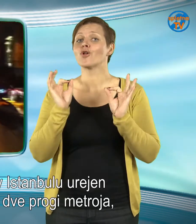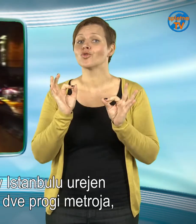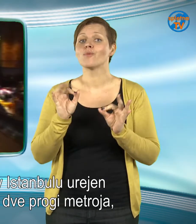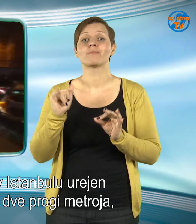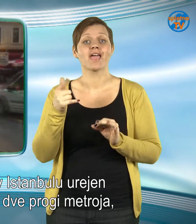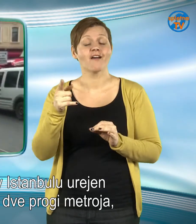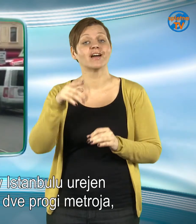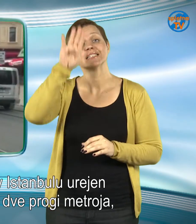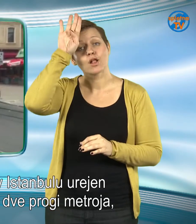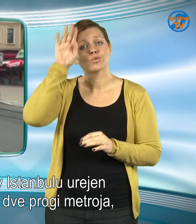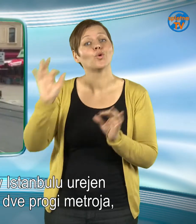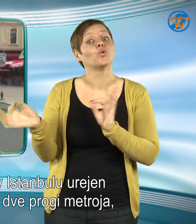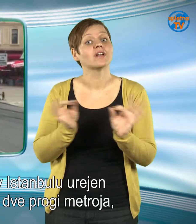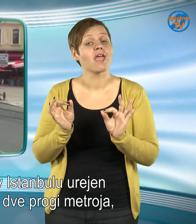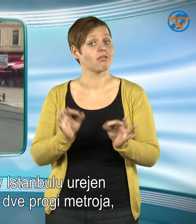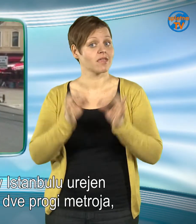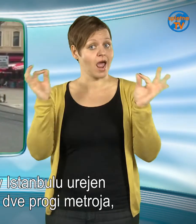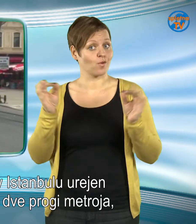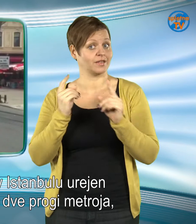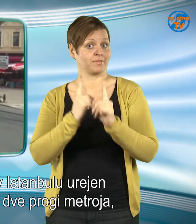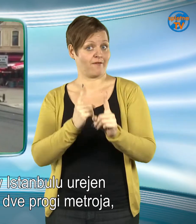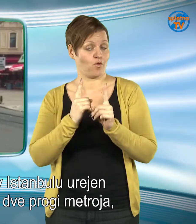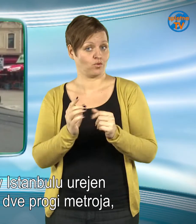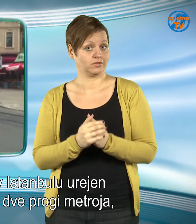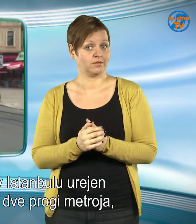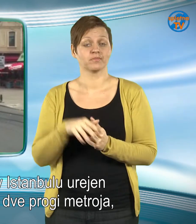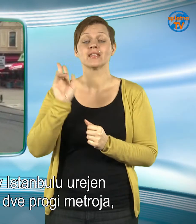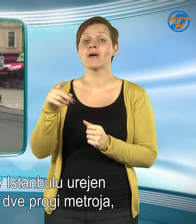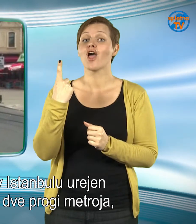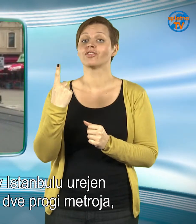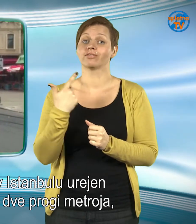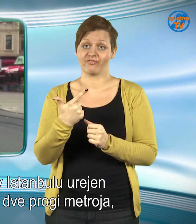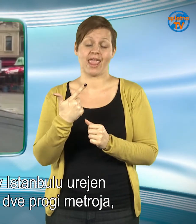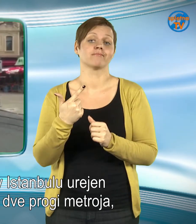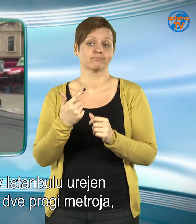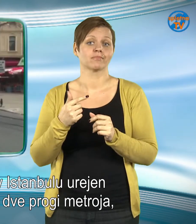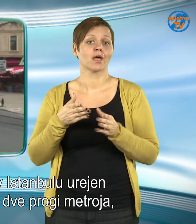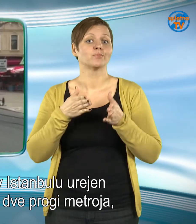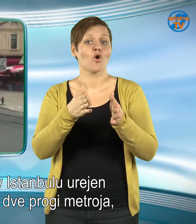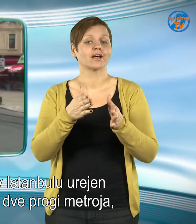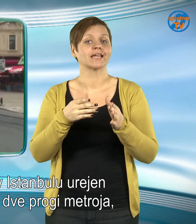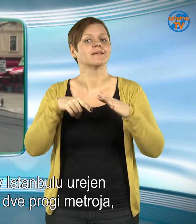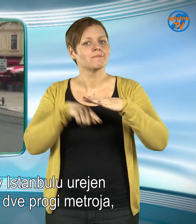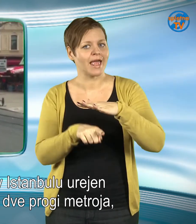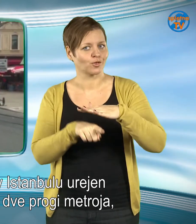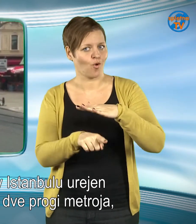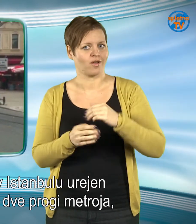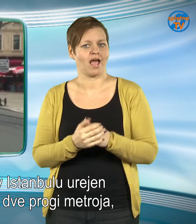Zelo dobro pa je v Istanbulu urejen javni prevoz. Imajo dve progi metroja, nekaj prog tramvajev,